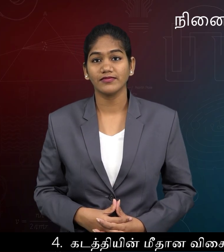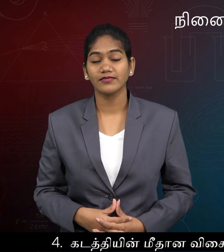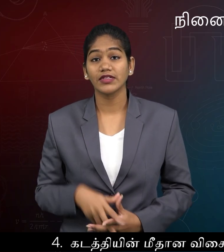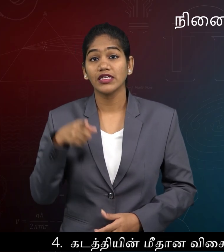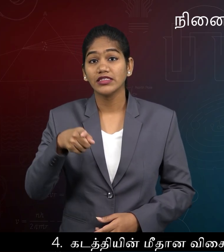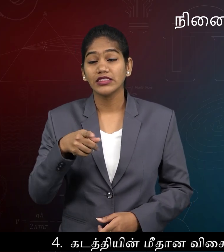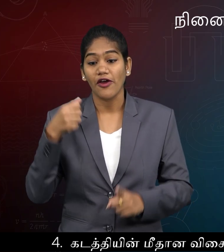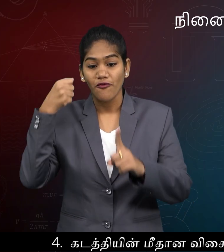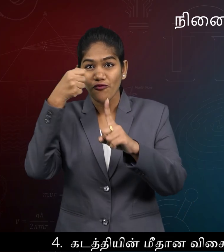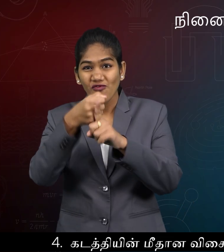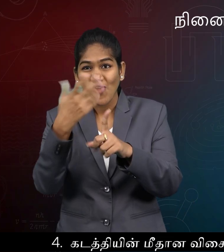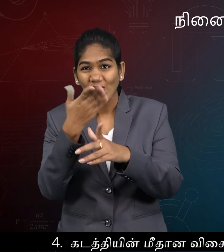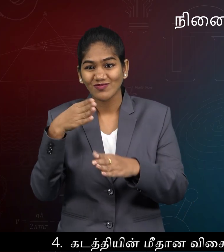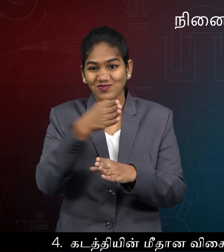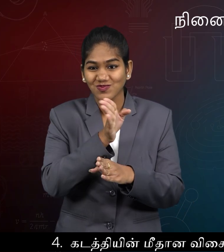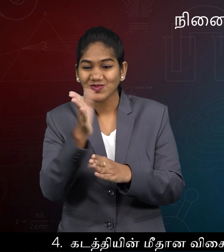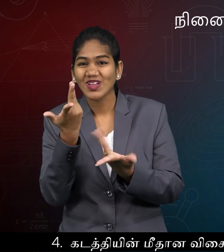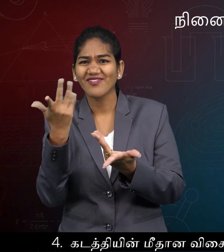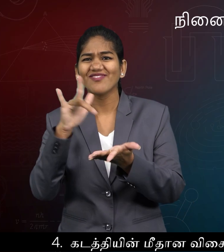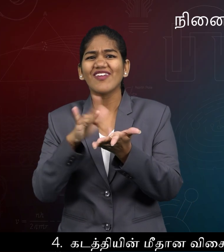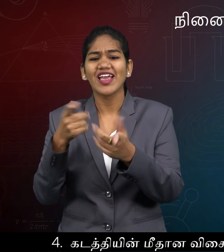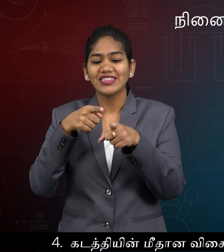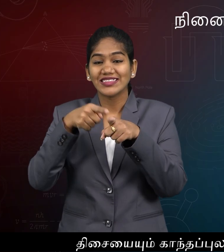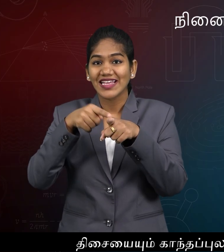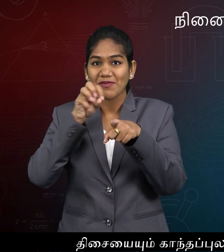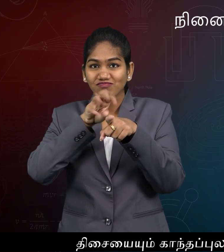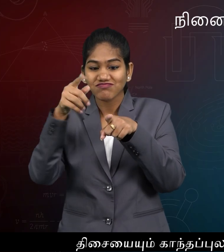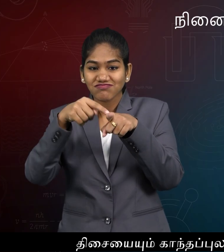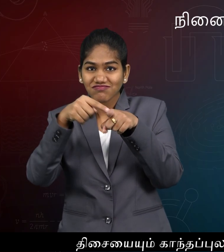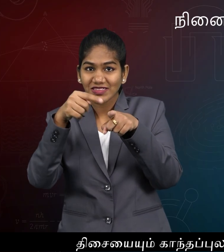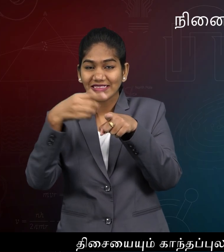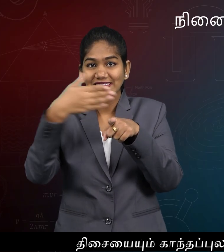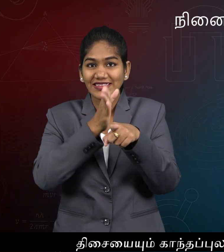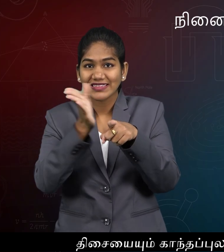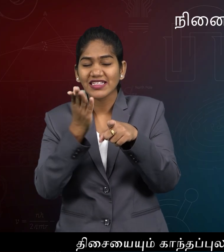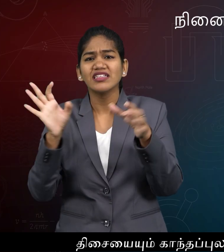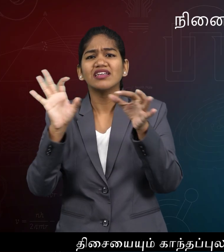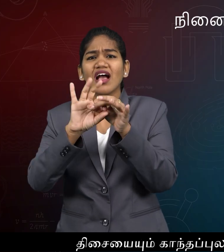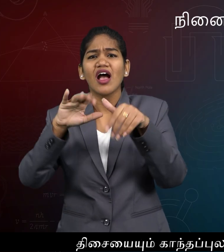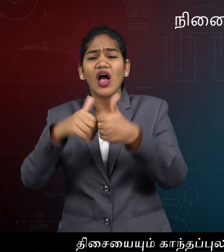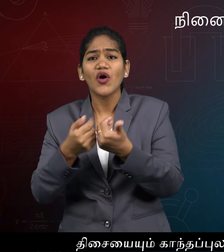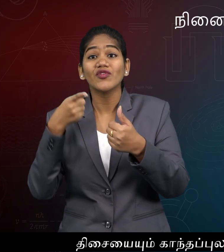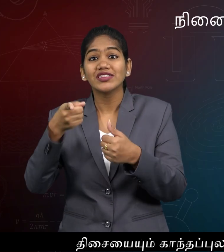மின்கடத்தியின் மீதான விசையின் திசையானது மின்னோட்டத்தின் திசையையும் காந்தப்புலத்தின் திசையையும் சார்ந்துள்ளது.